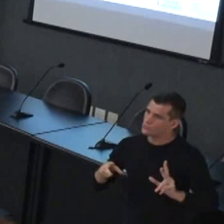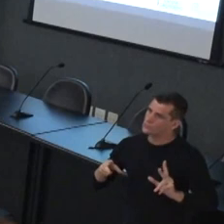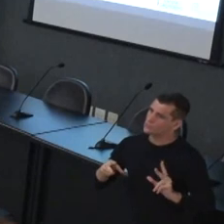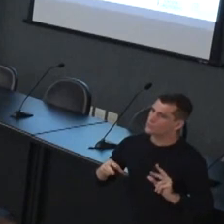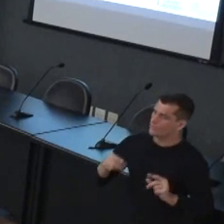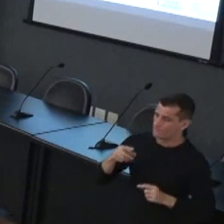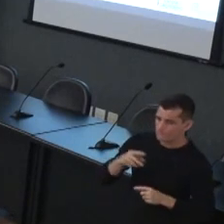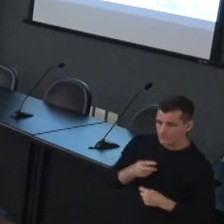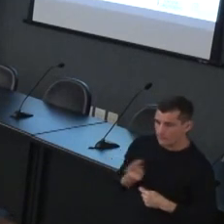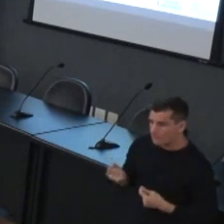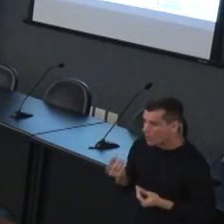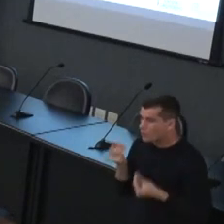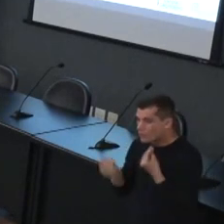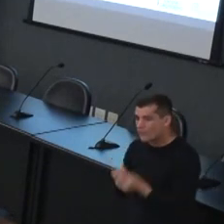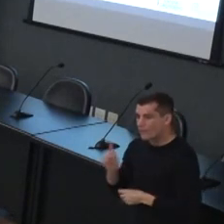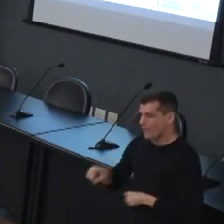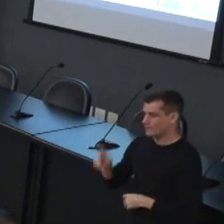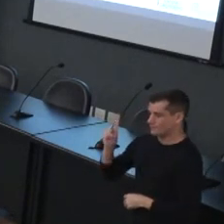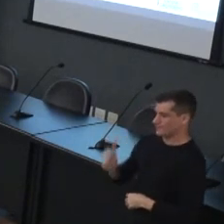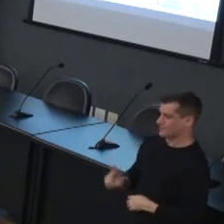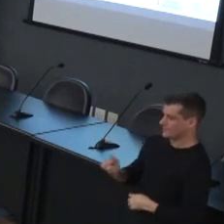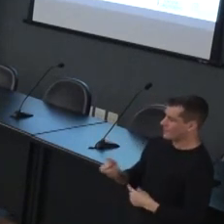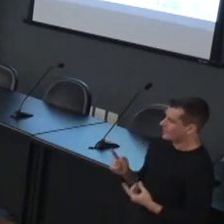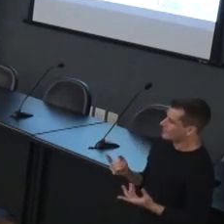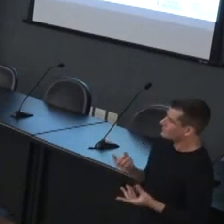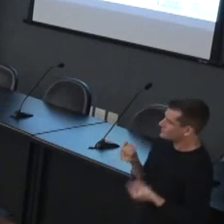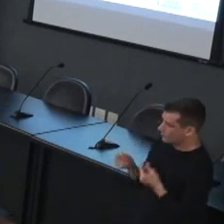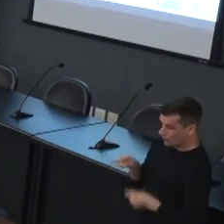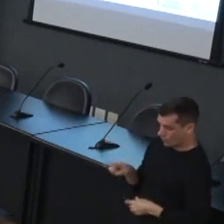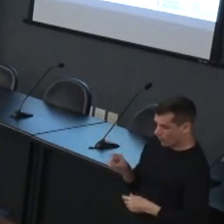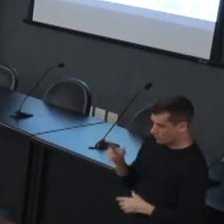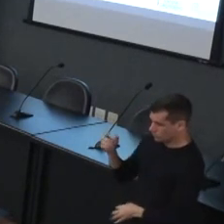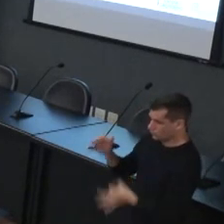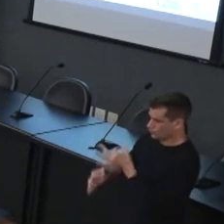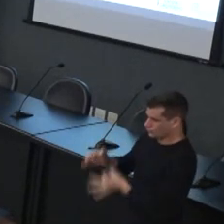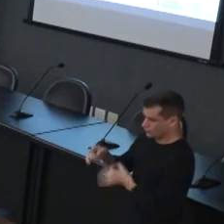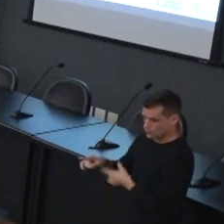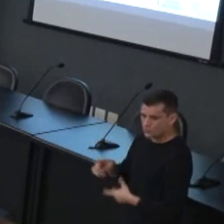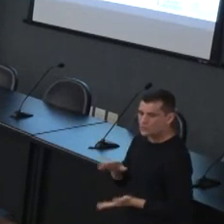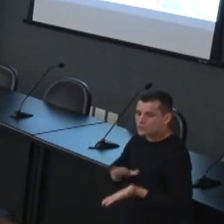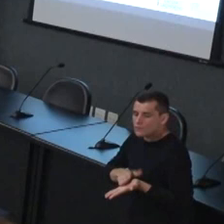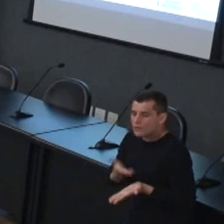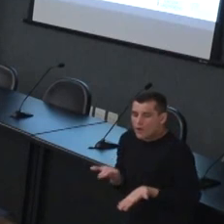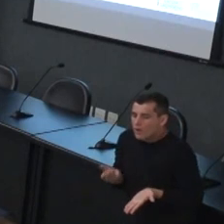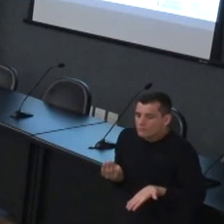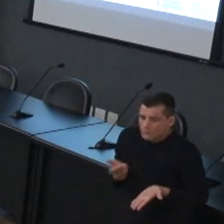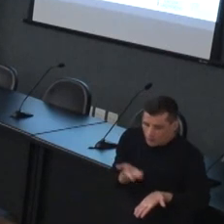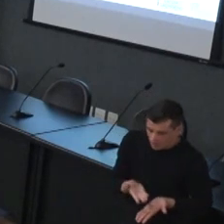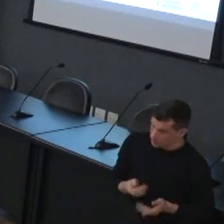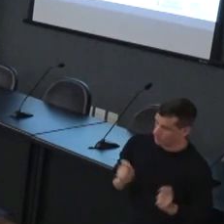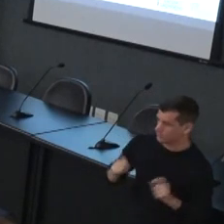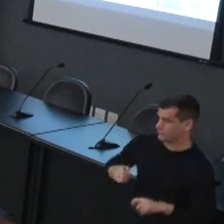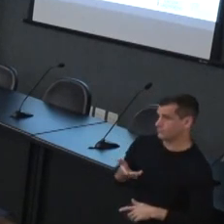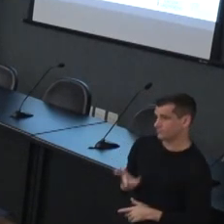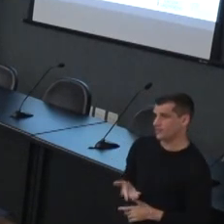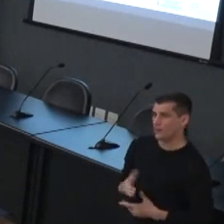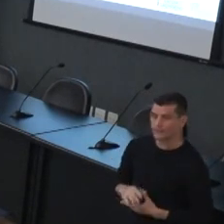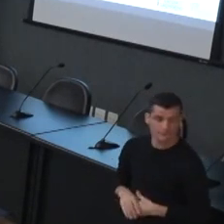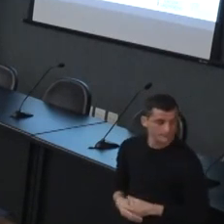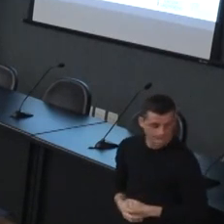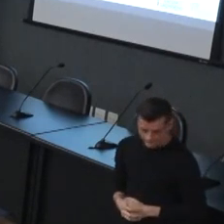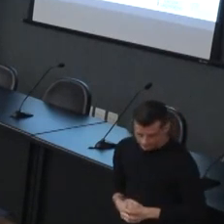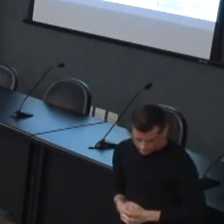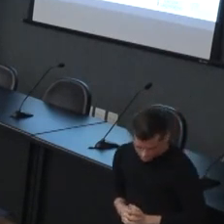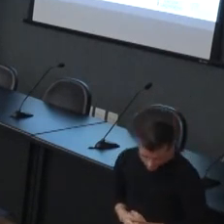em Direito de regresso cobrar de você então isso é possível né mas não na mesma demanda Na mesma demanda você não